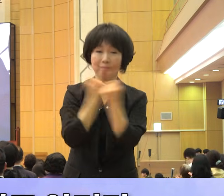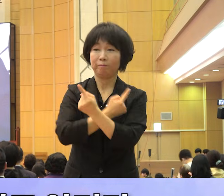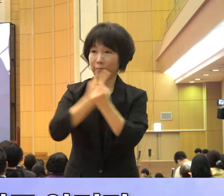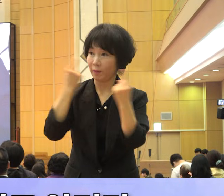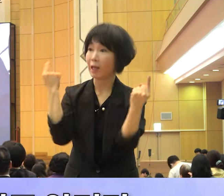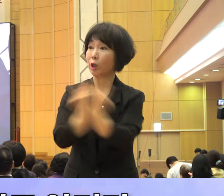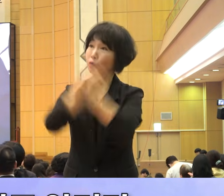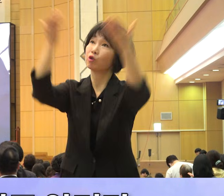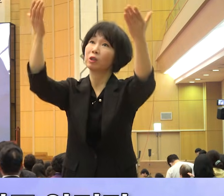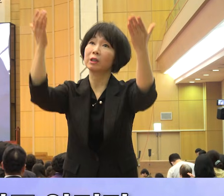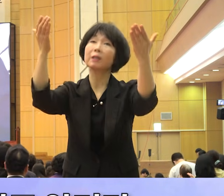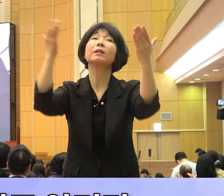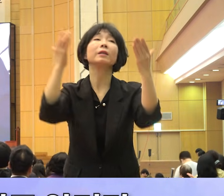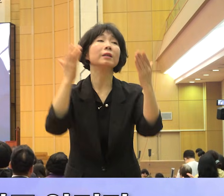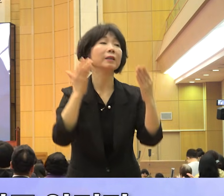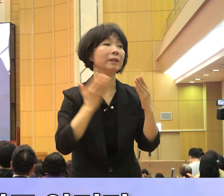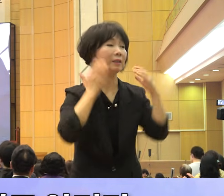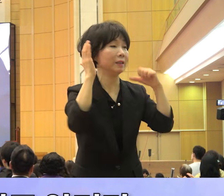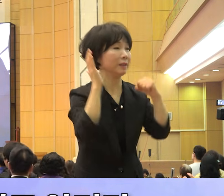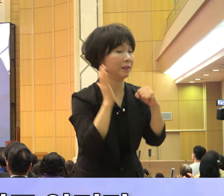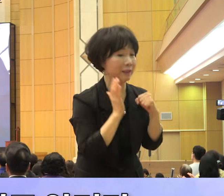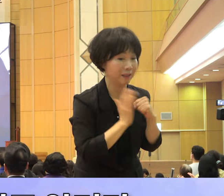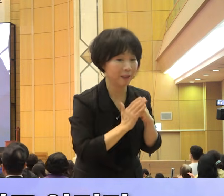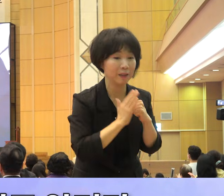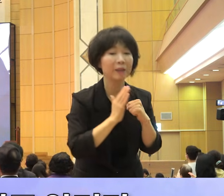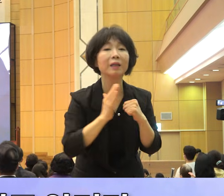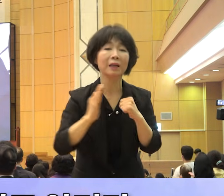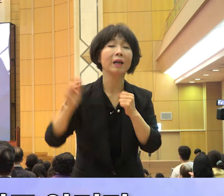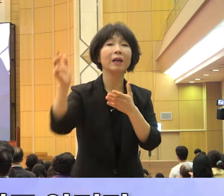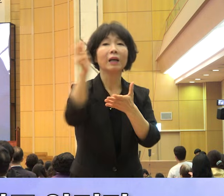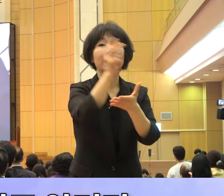하나님 치료해 주시니